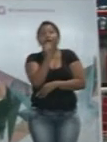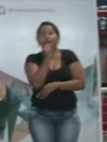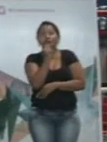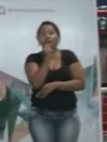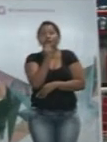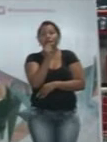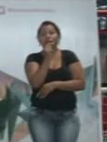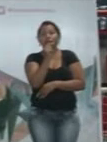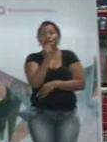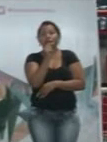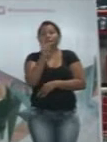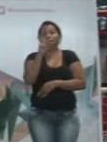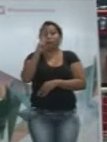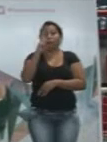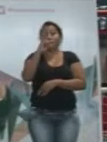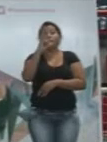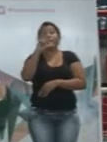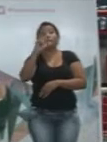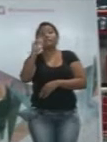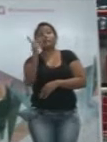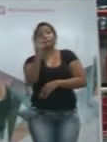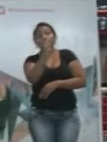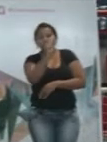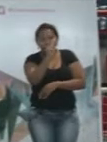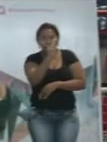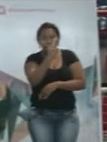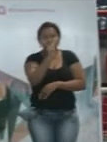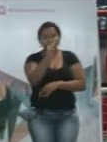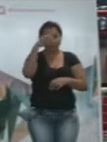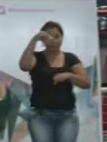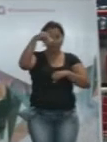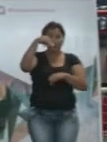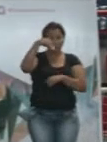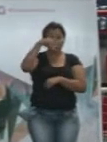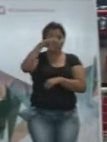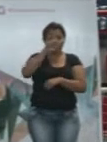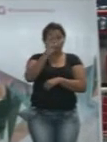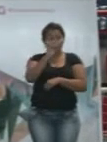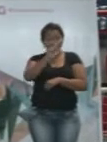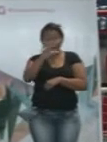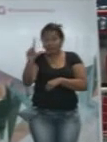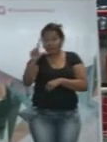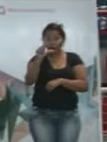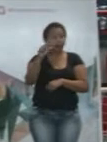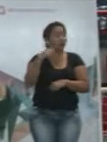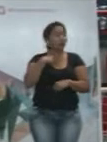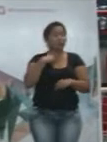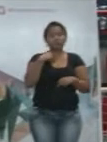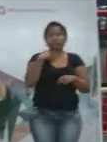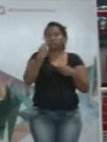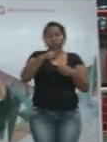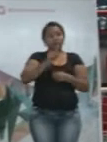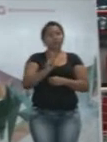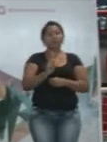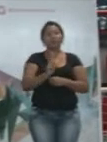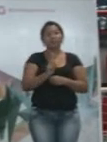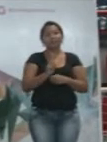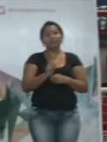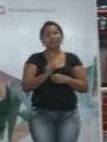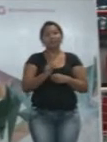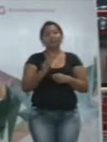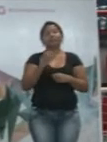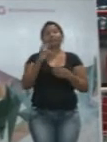Esse tipo de pilha, você não utiliza nenhum tipo de metal e você não produz nenhum tipo de poluente. Então, esse